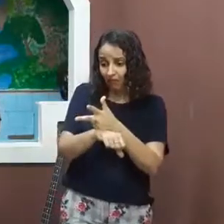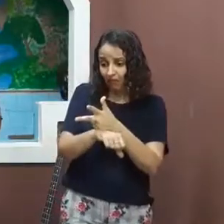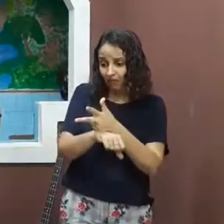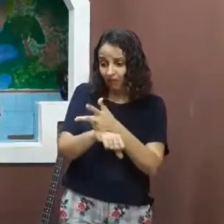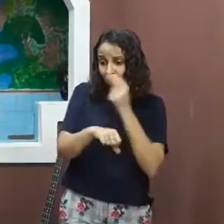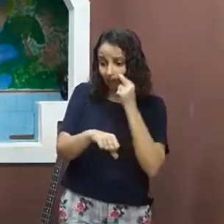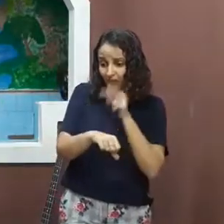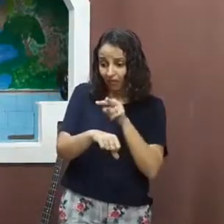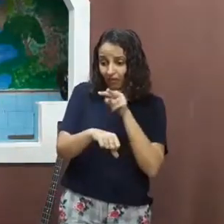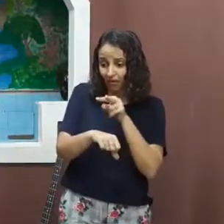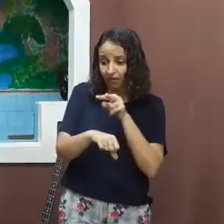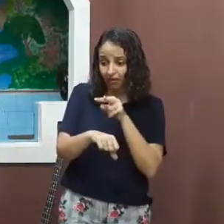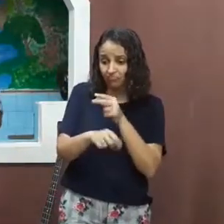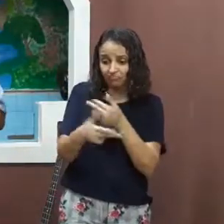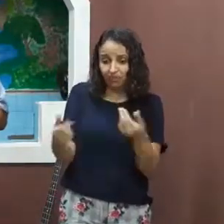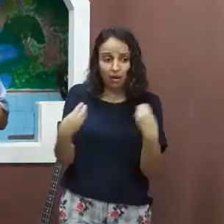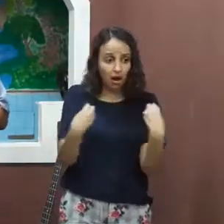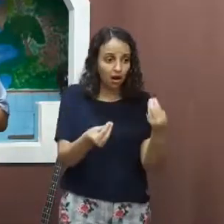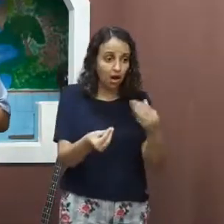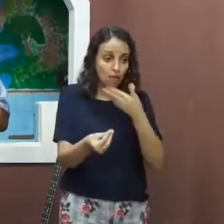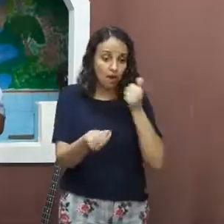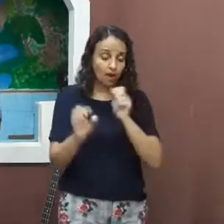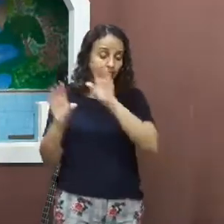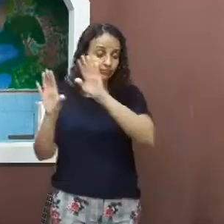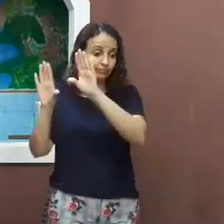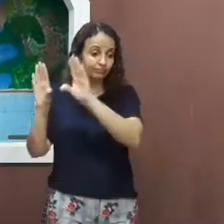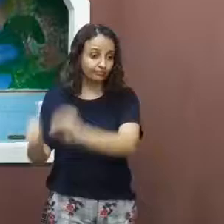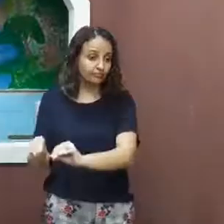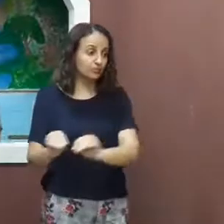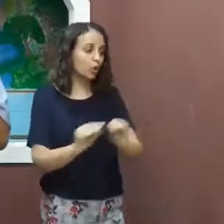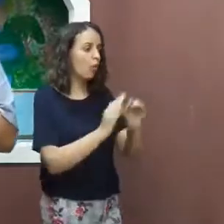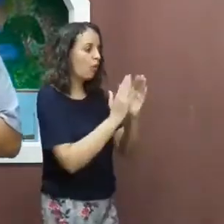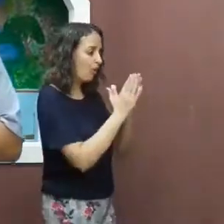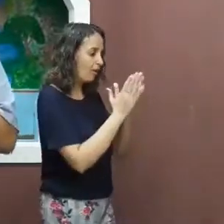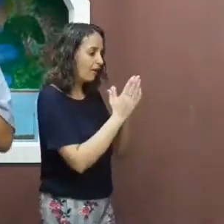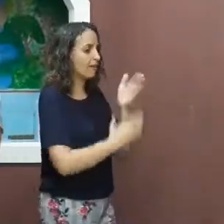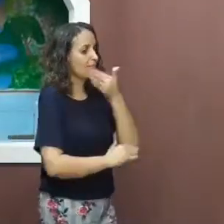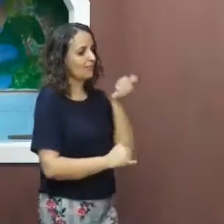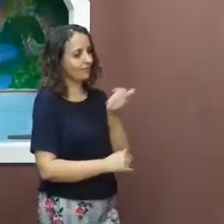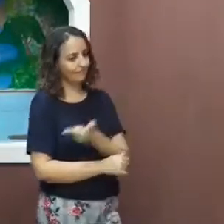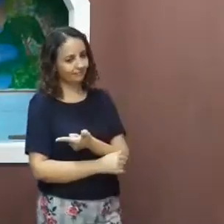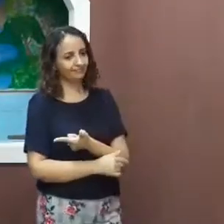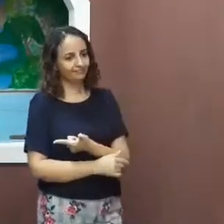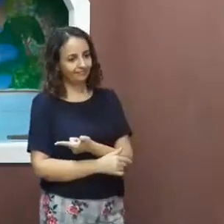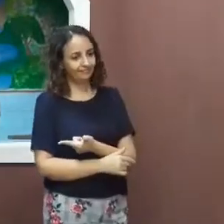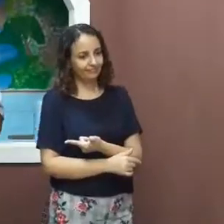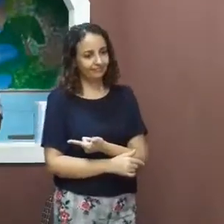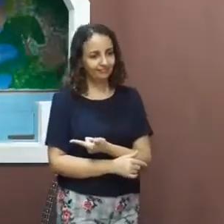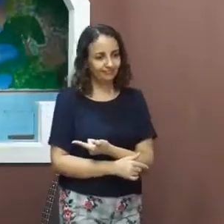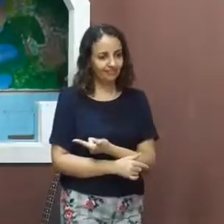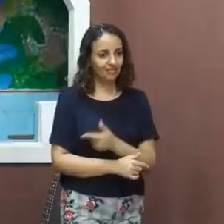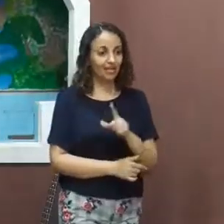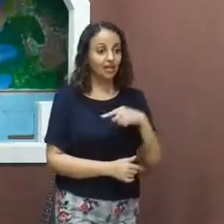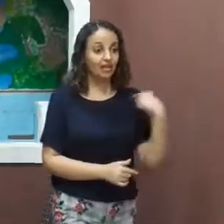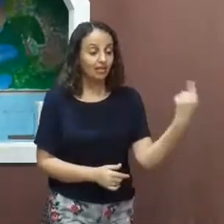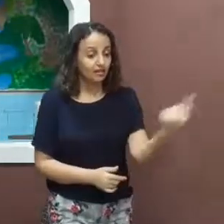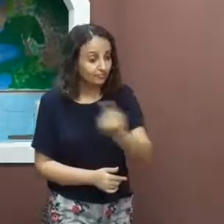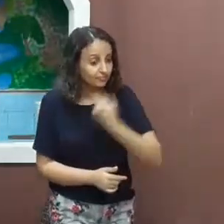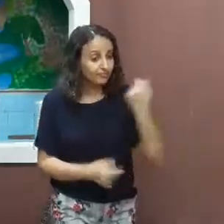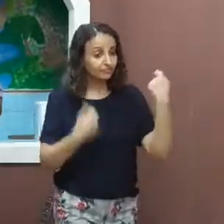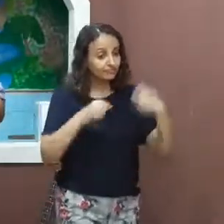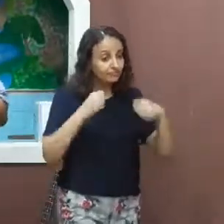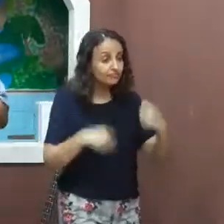despropósito. Isso não há sentido na situação dessa. Gaste o tempo orando, intercedendo, e gaste o tempo